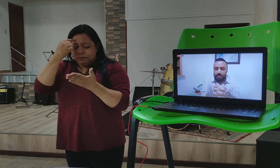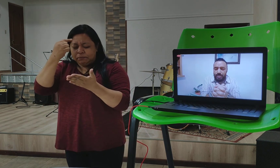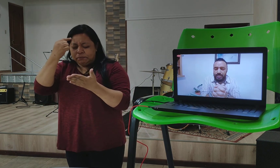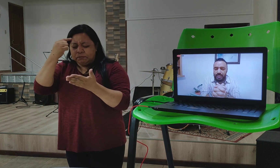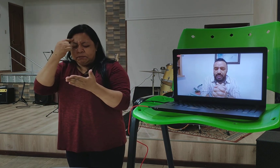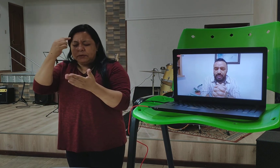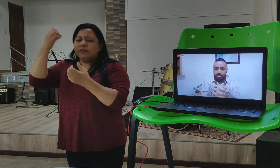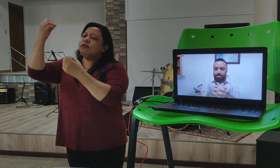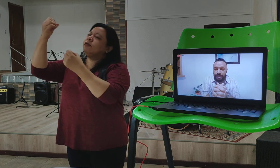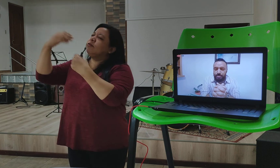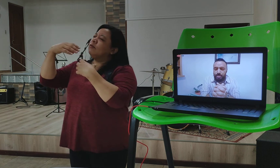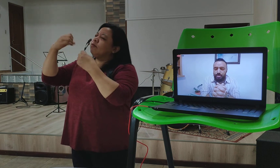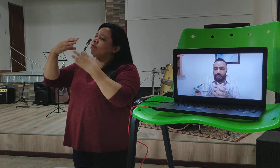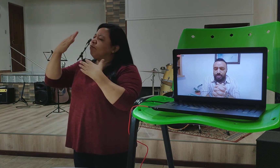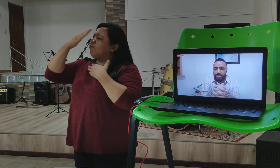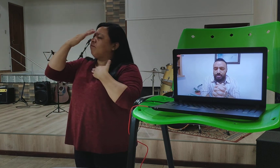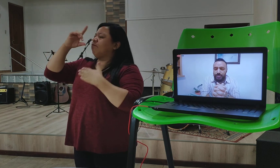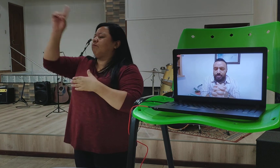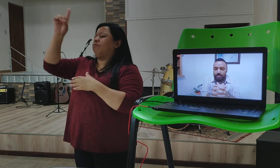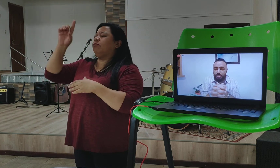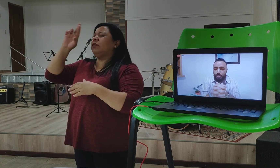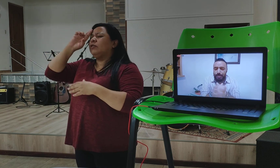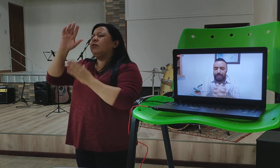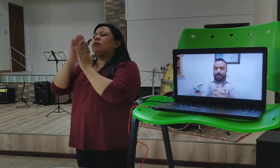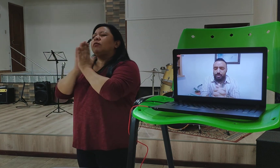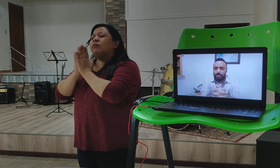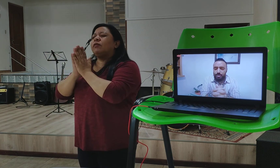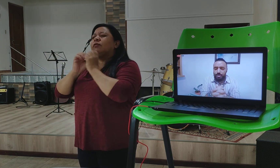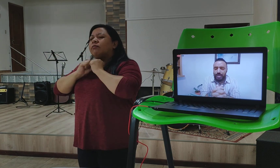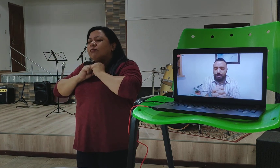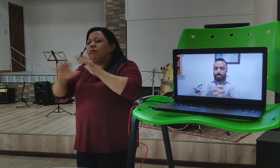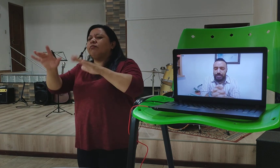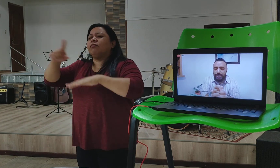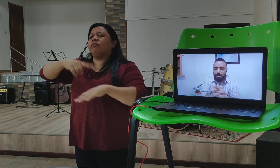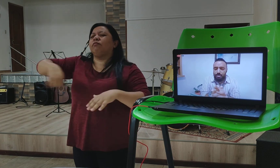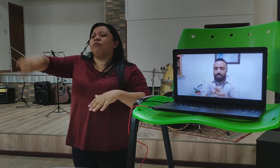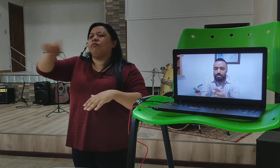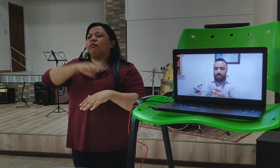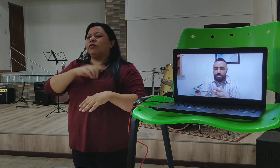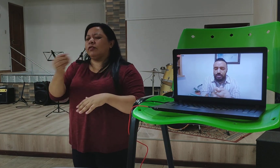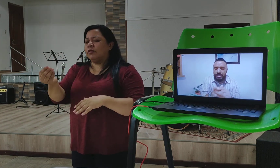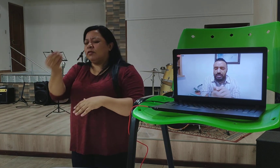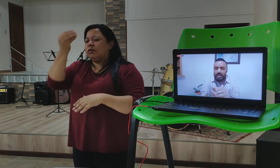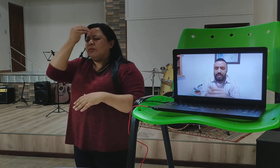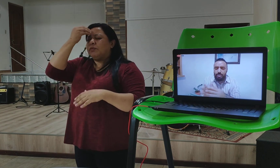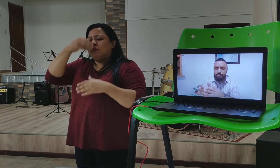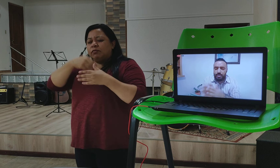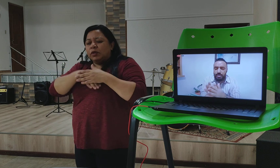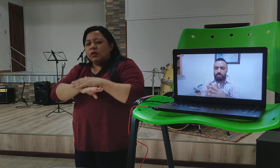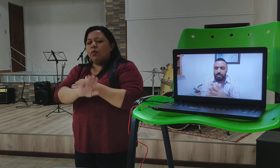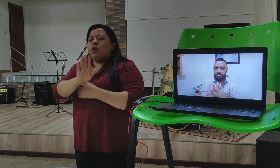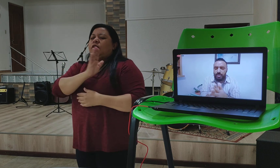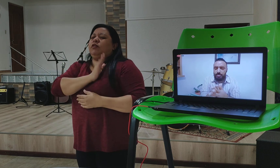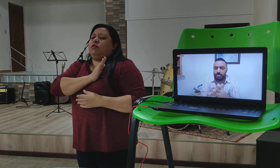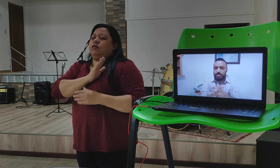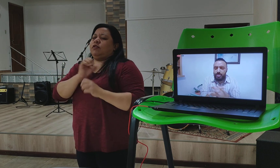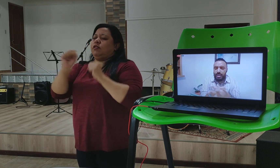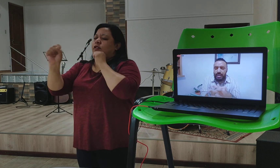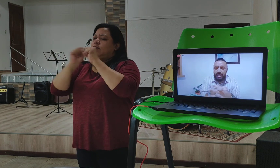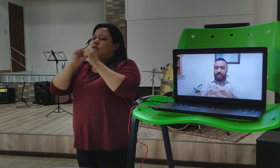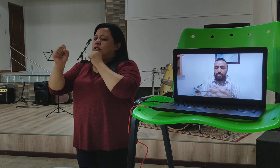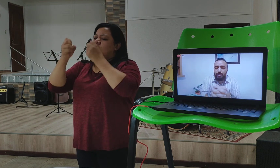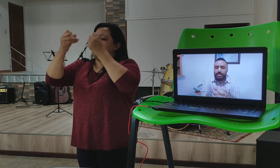tem para nós. Nós pedimos que o Senhor, ó Deus, faça com que a Tua Palavra encontre um lugar todo especial nos nossos corações, que nós possamos não sermos,